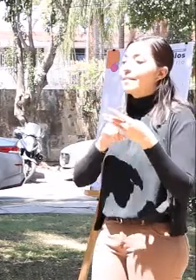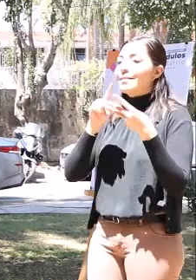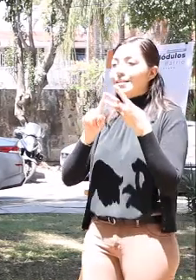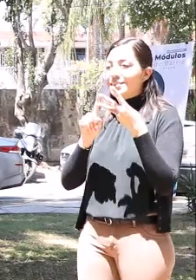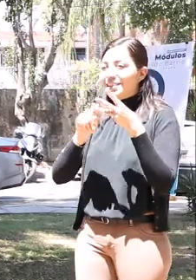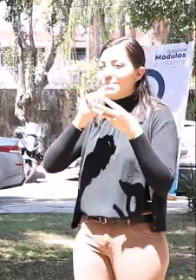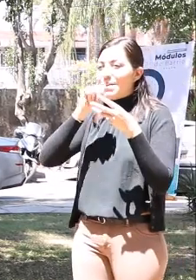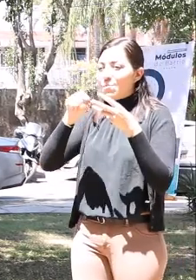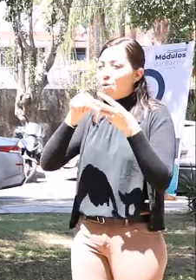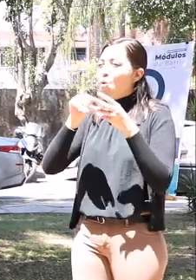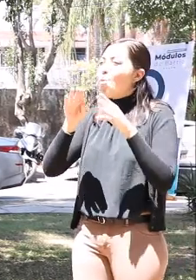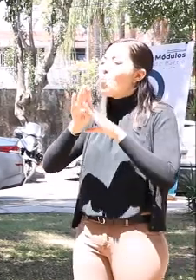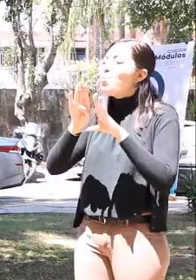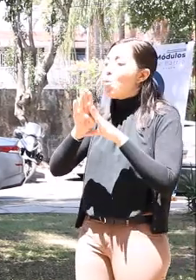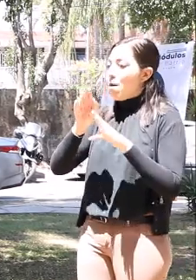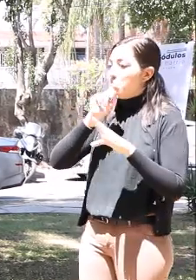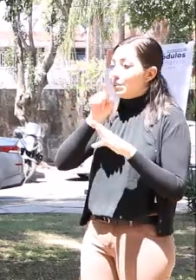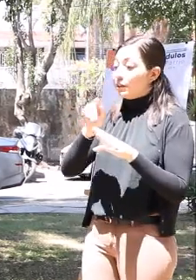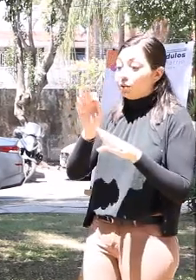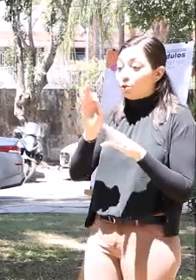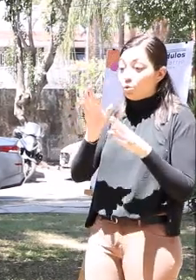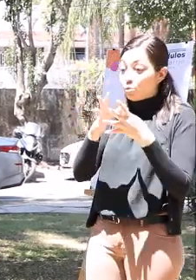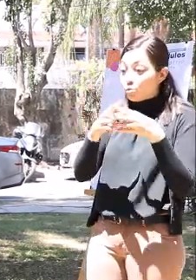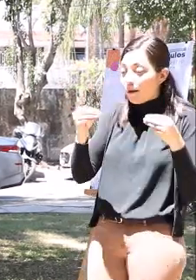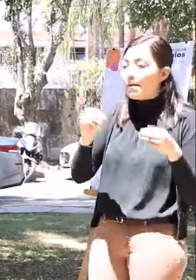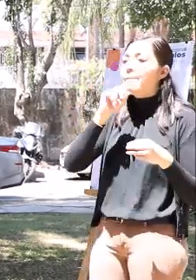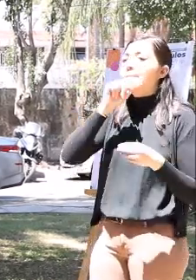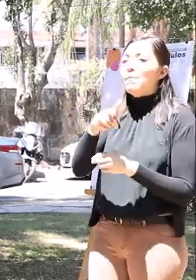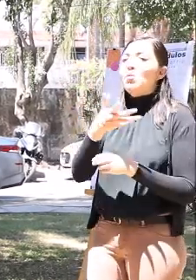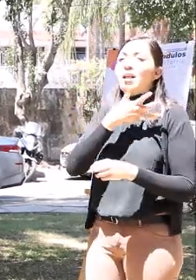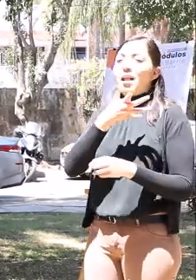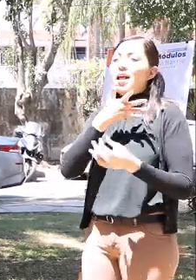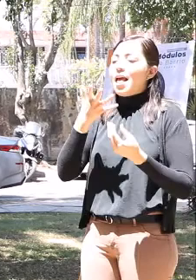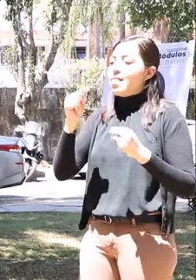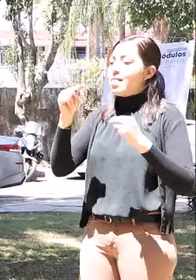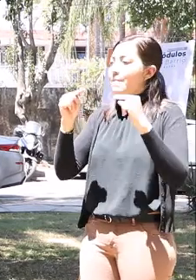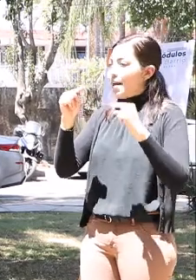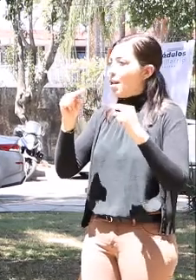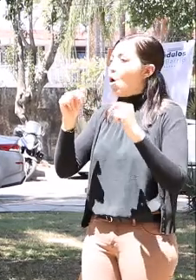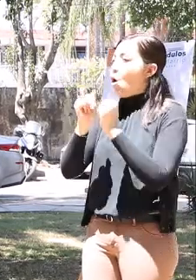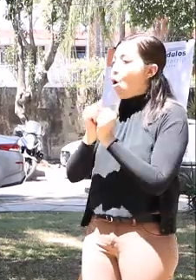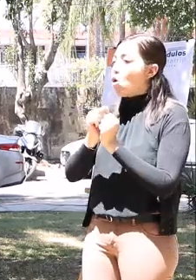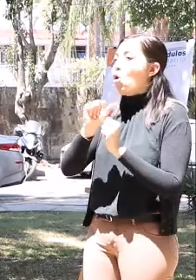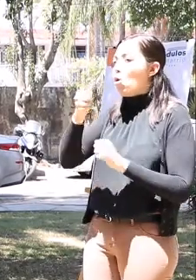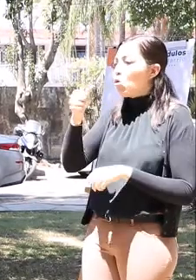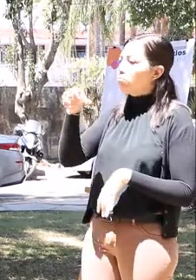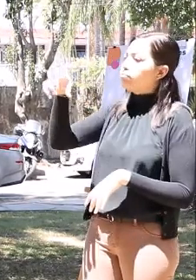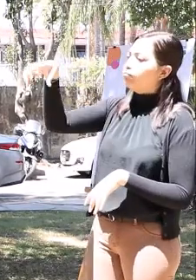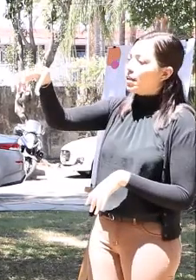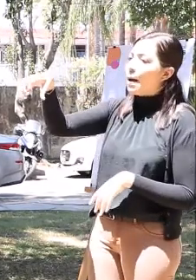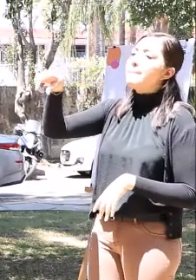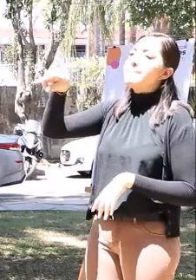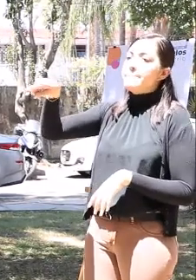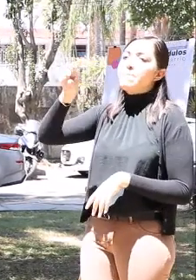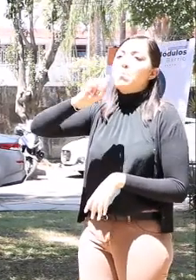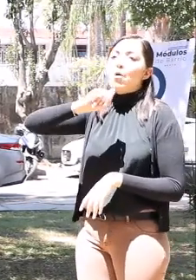esos conflictos que no se puedan resolver aquí, contamos con una unidad de mediación con profesionales muy